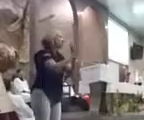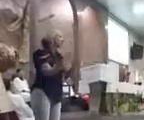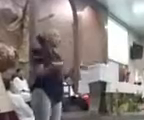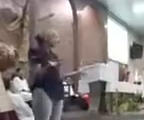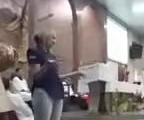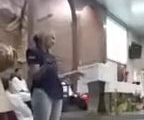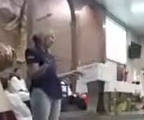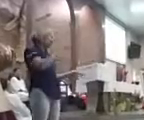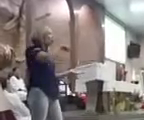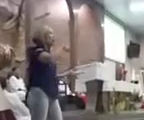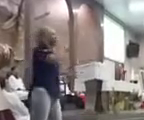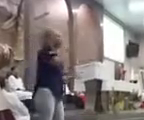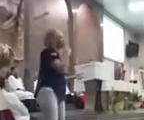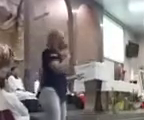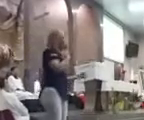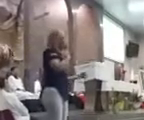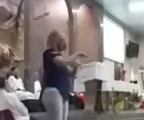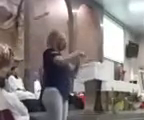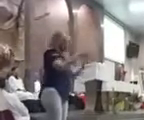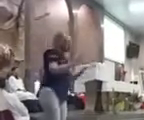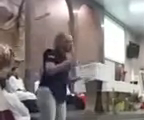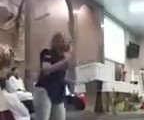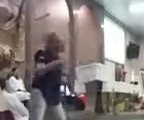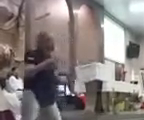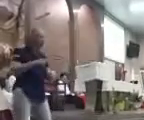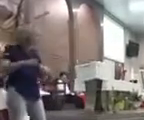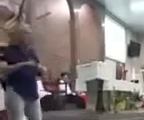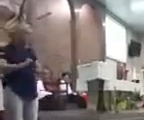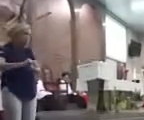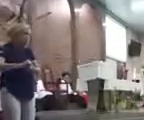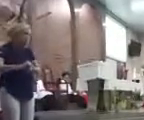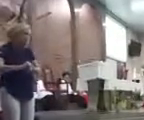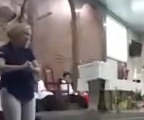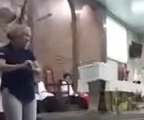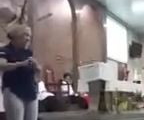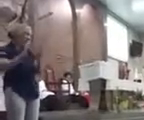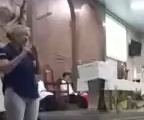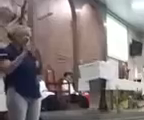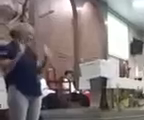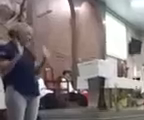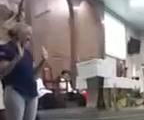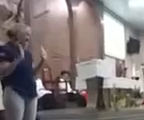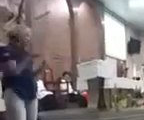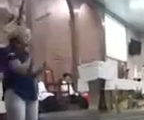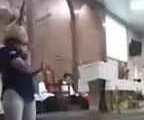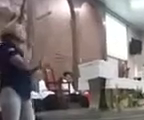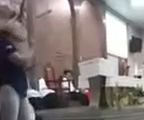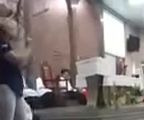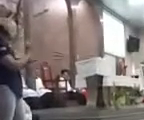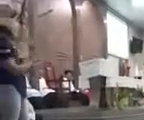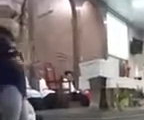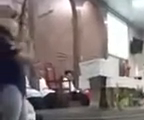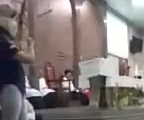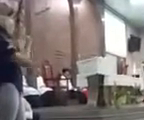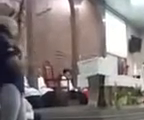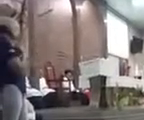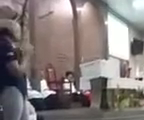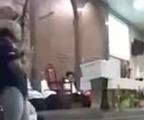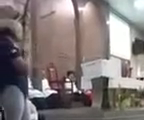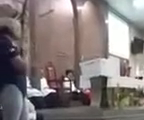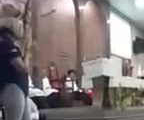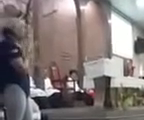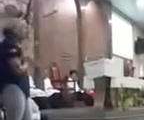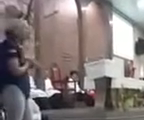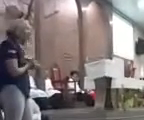grupo. Hoje eu tenho aqui. Cada um foi encontrando uma desculpa para não ir à festa de casamento.